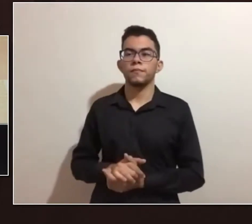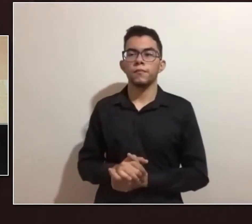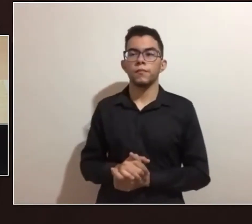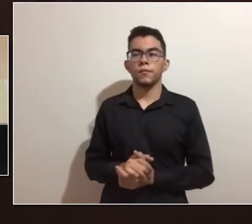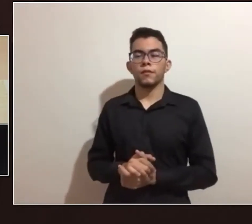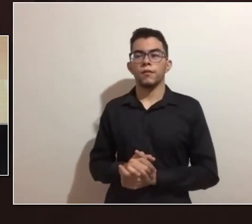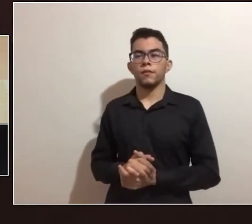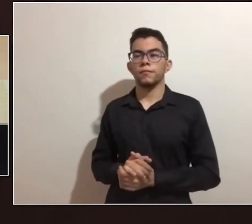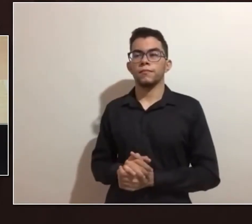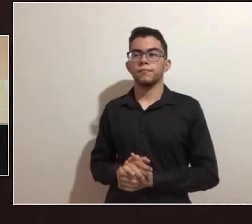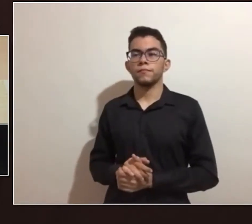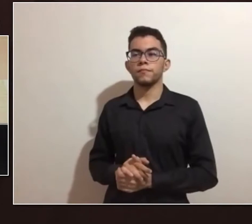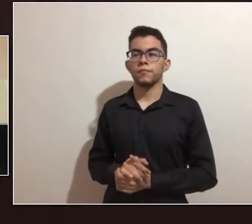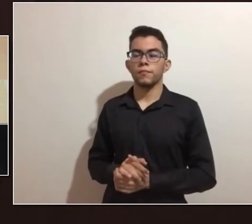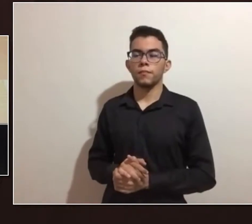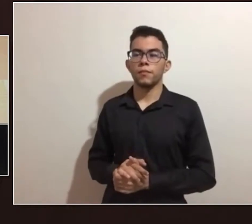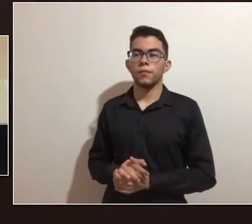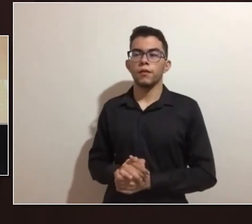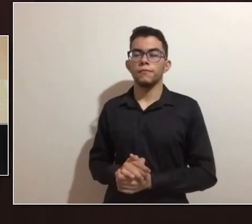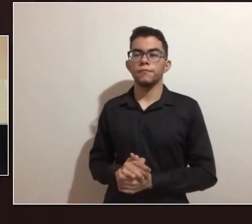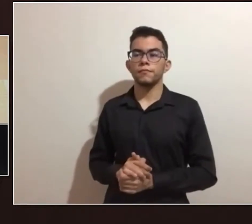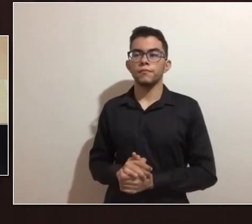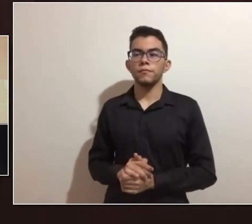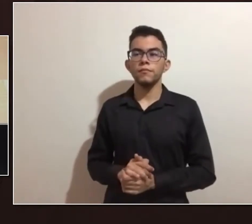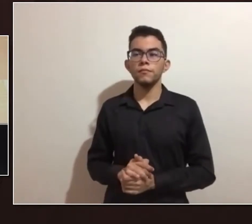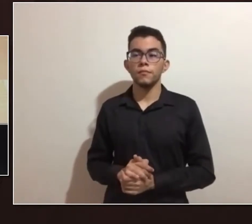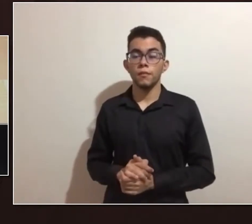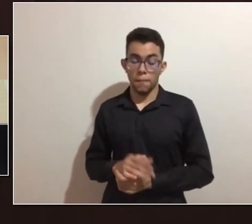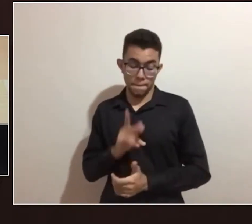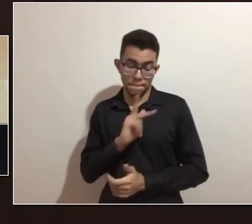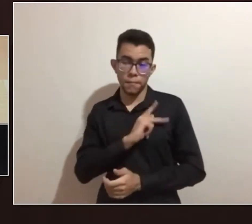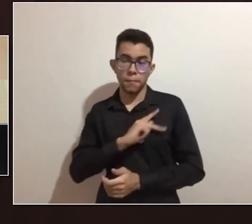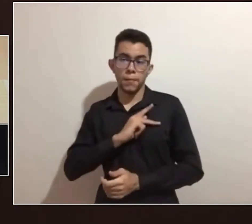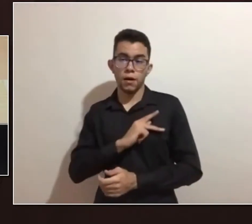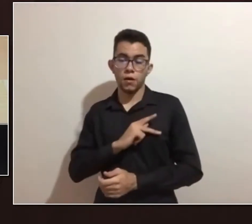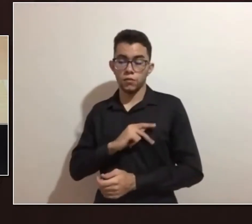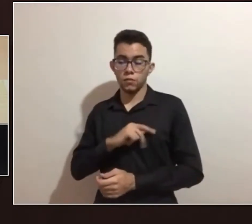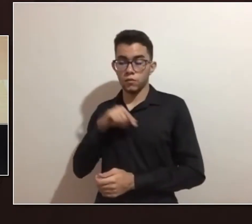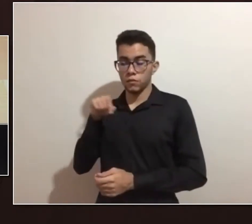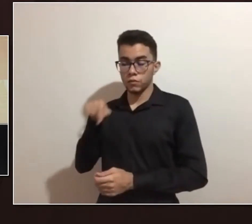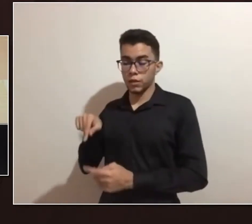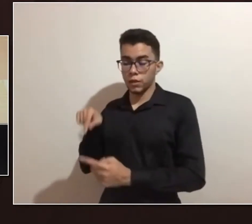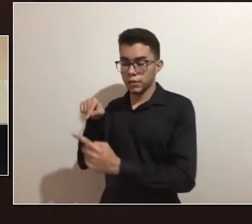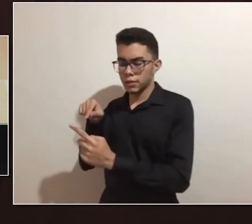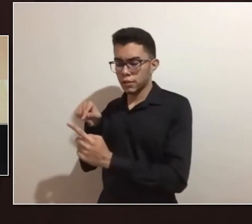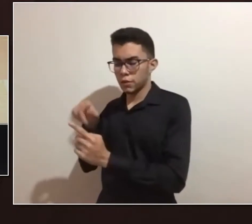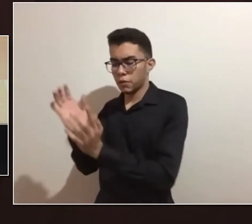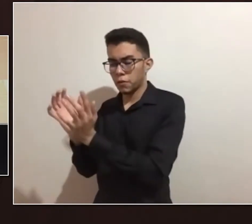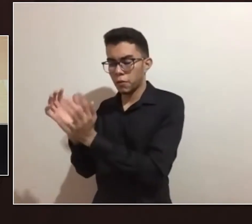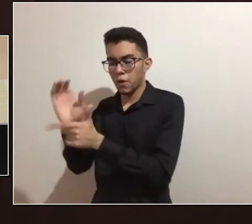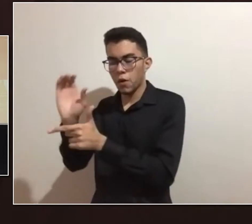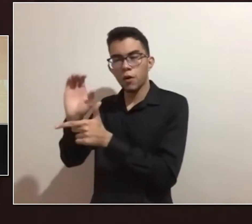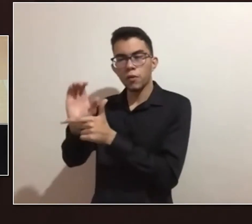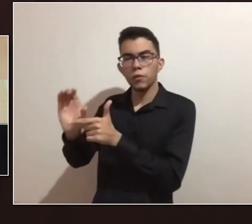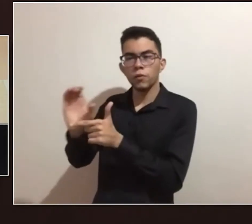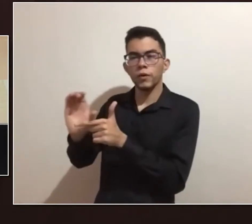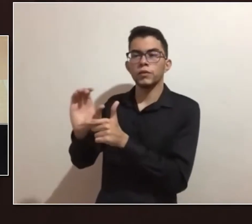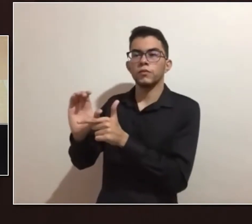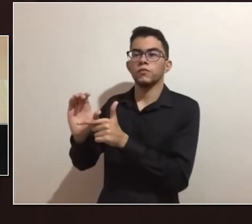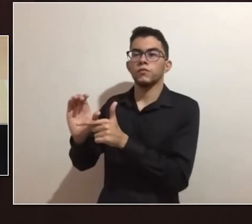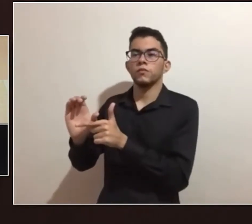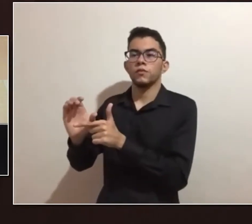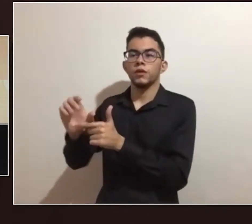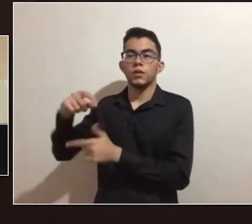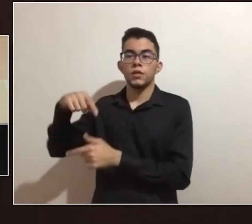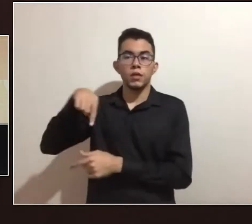isso já é a terceira viagem, estando em Corinto, né? E já havia